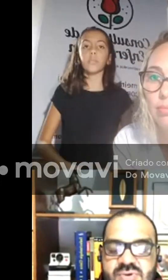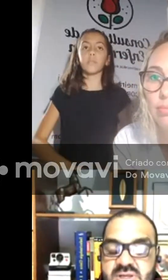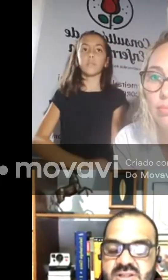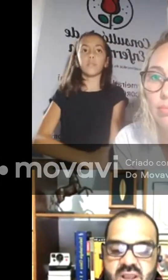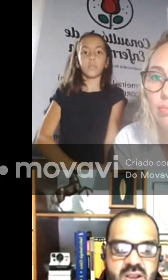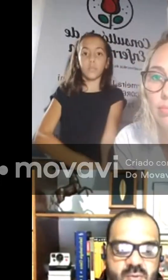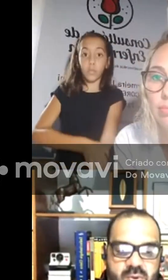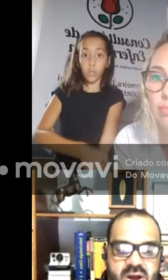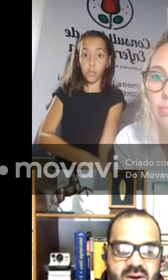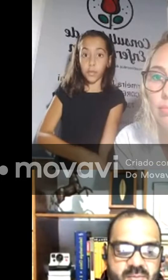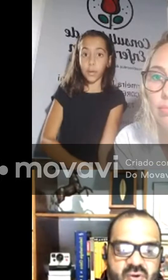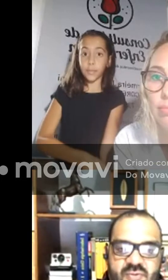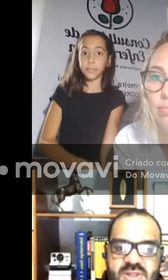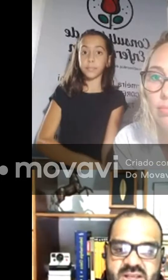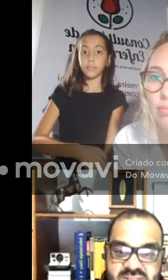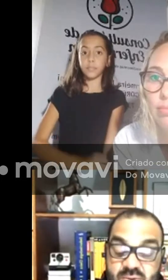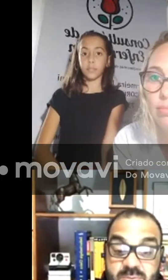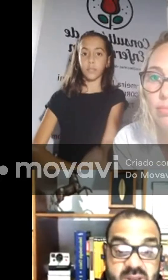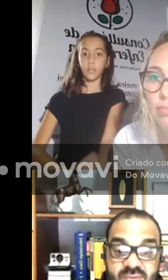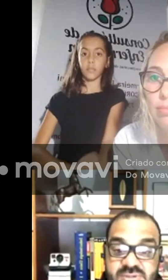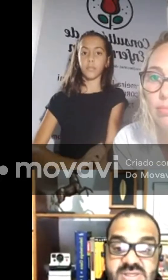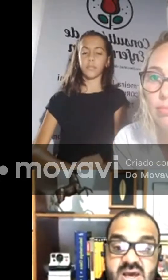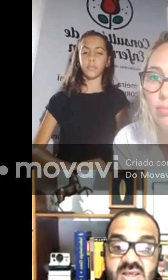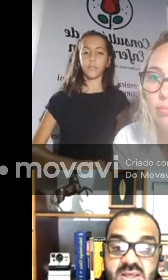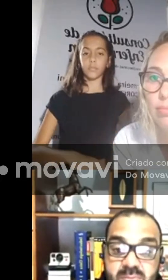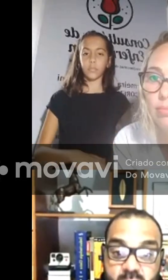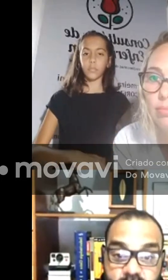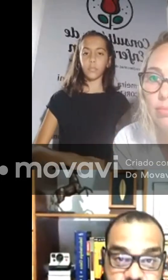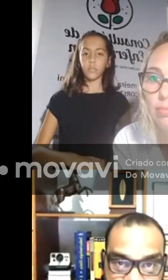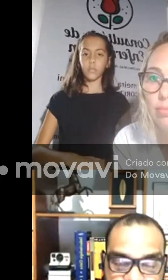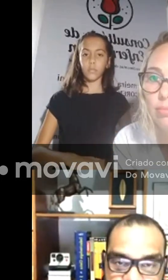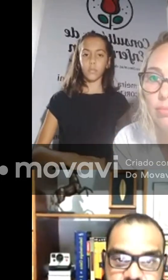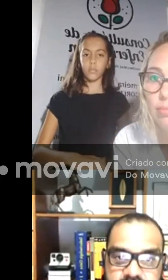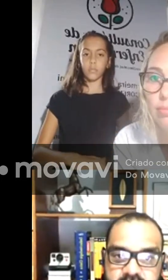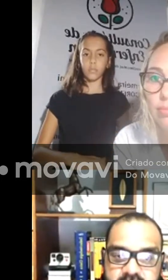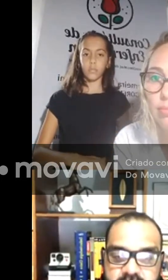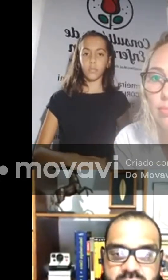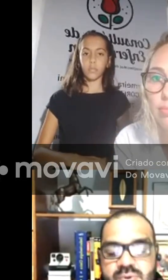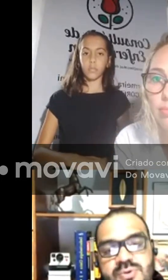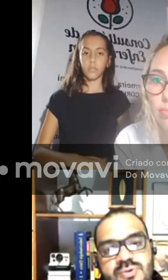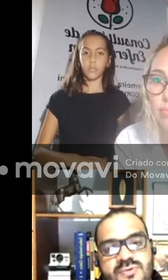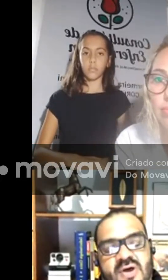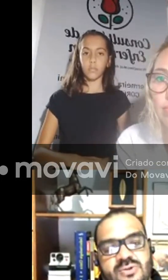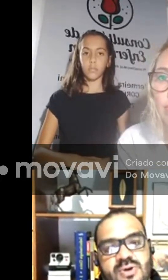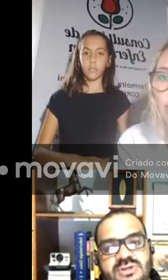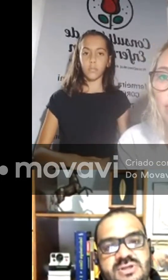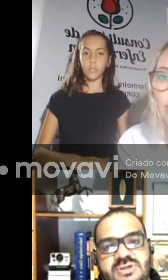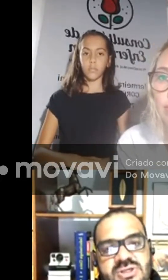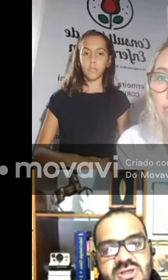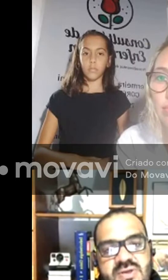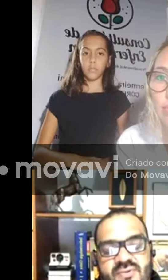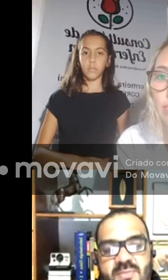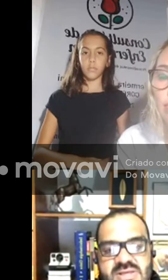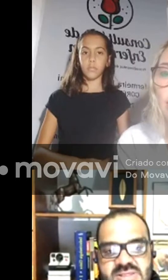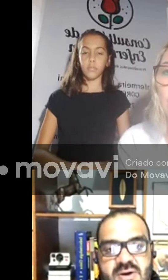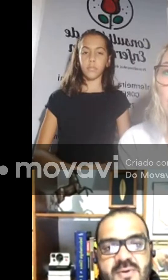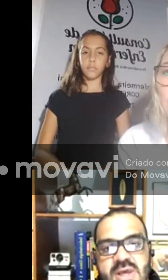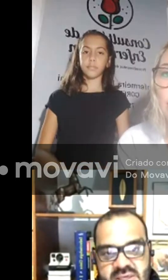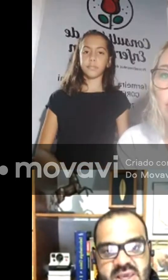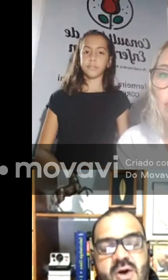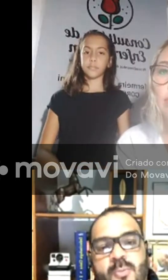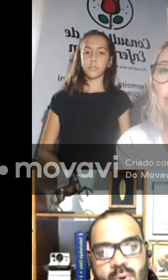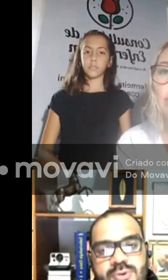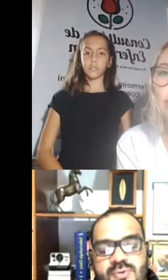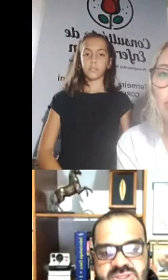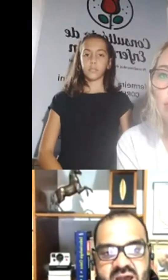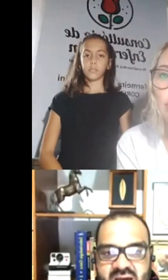dita, você tem uma movimentação que beneficia e muito os fatores de inflamação, que